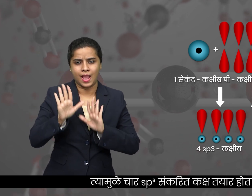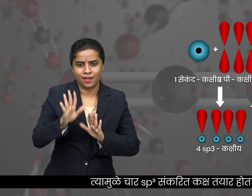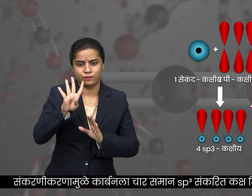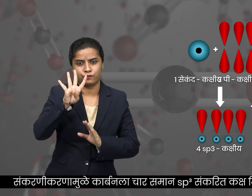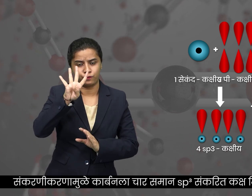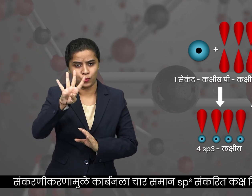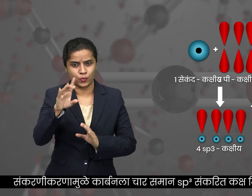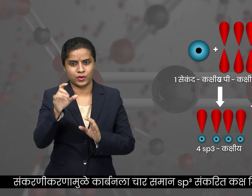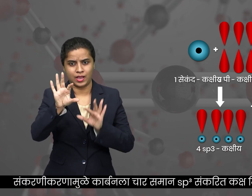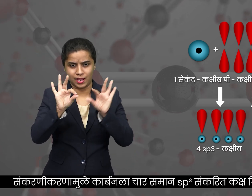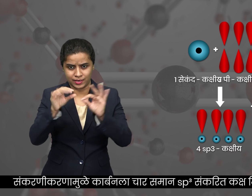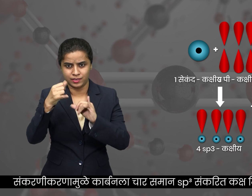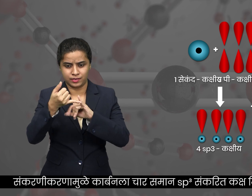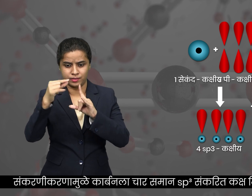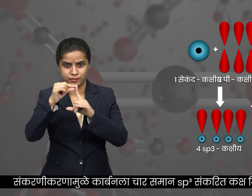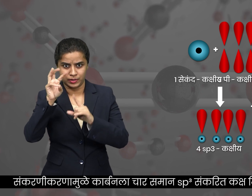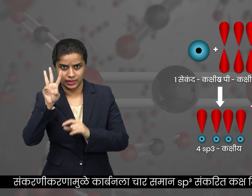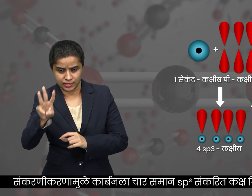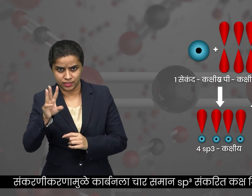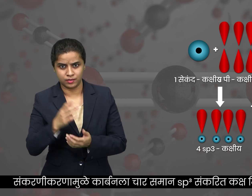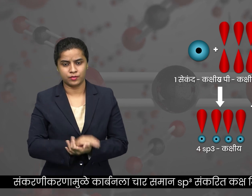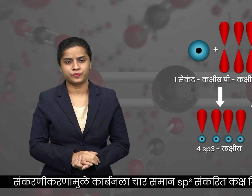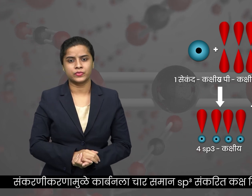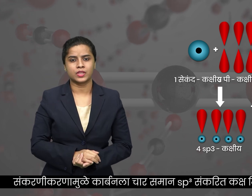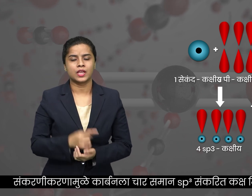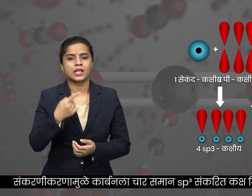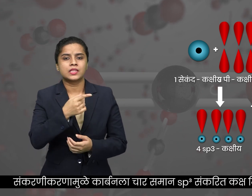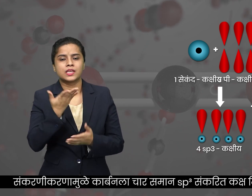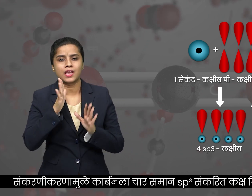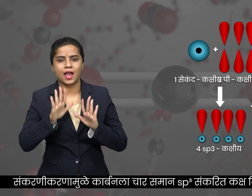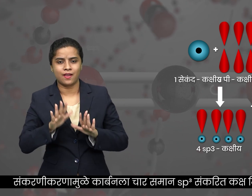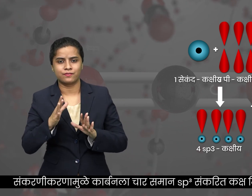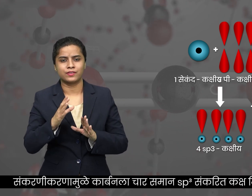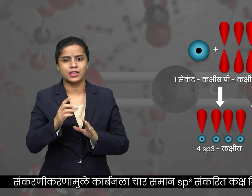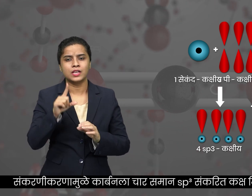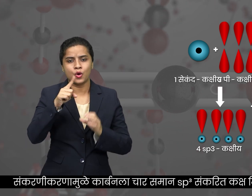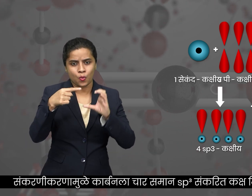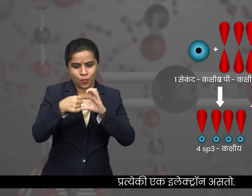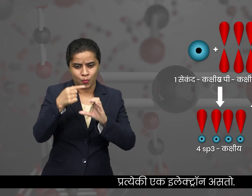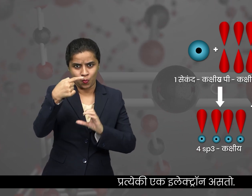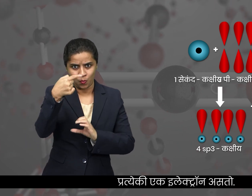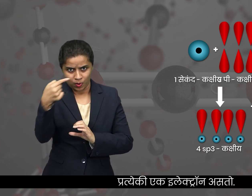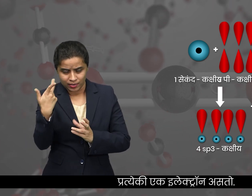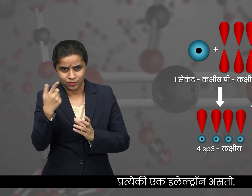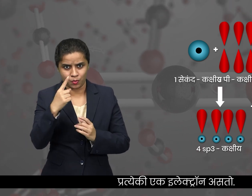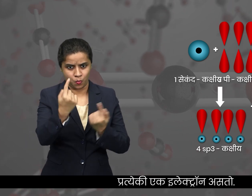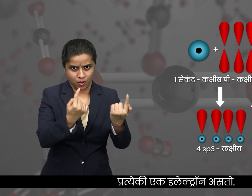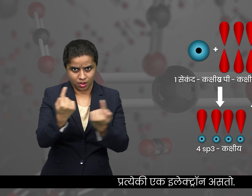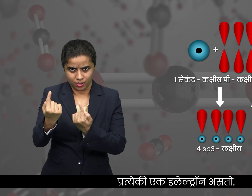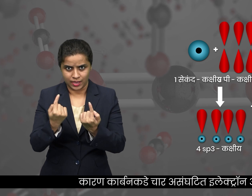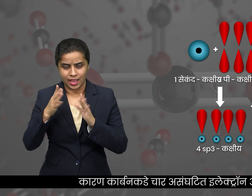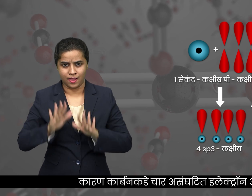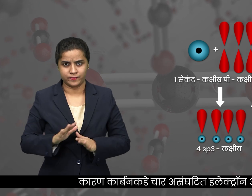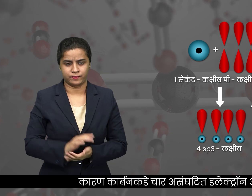होतात। संकरीकरणामुळे कार्बनला 4 समान sp3 संकरित कक्ष मिळतात आणि यामध्ये प्रत्येक एक इलेक्ट्रॉन